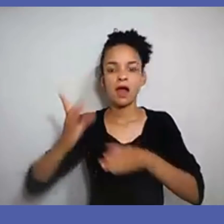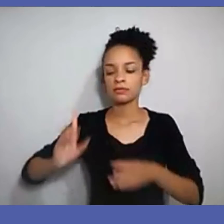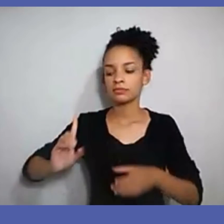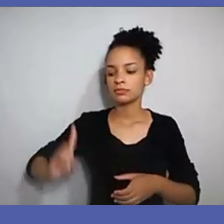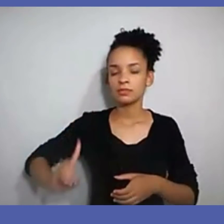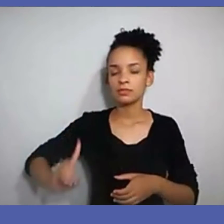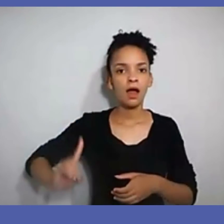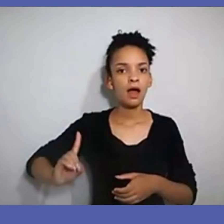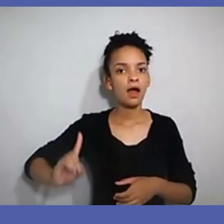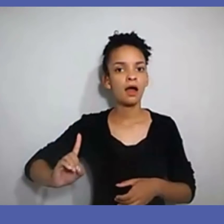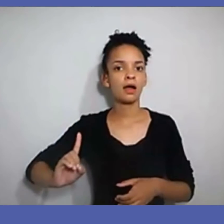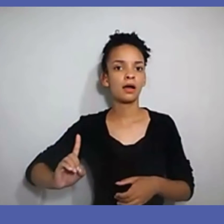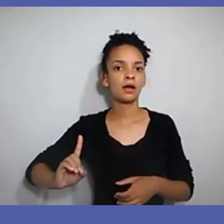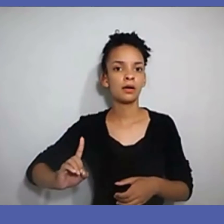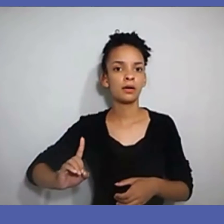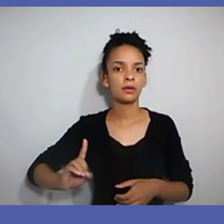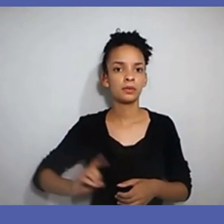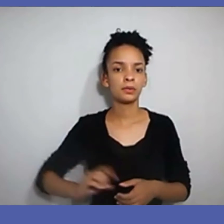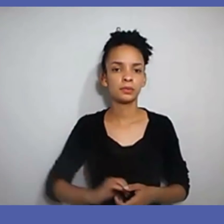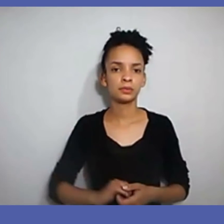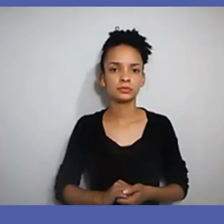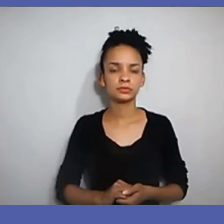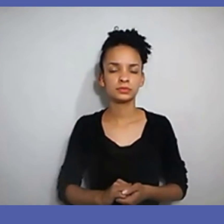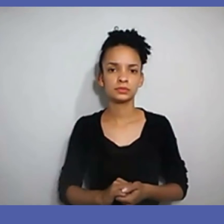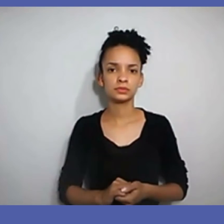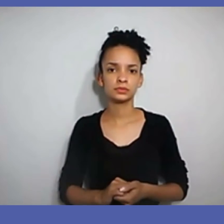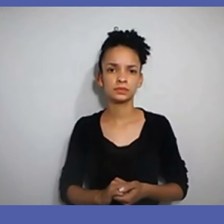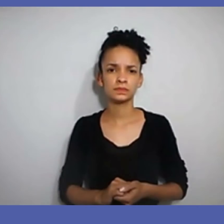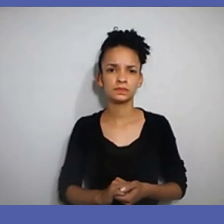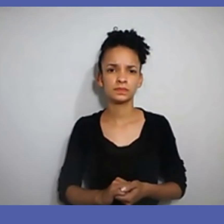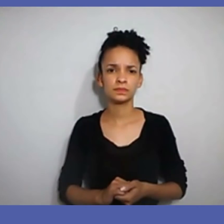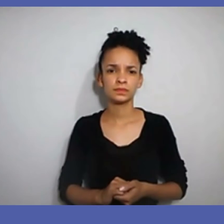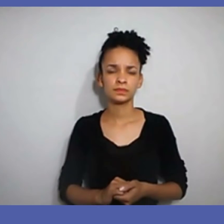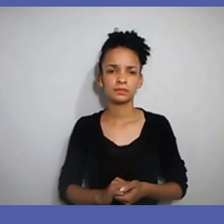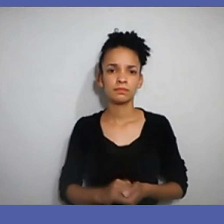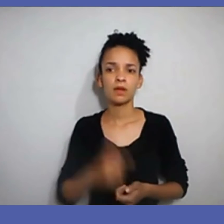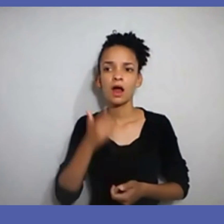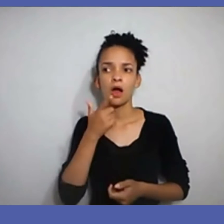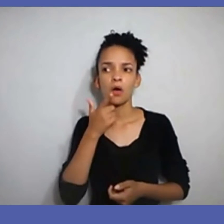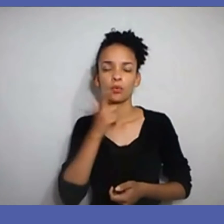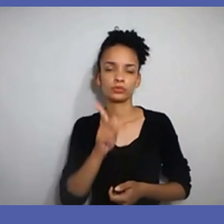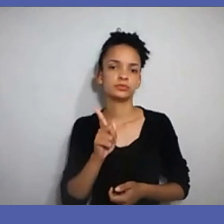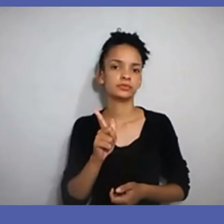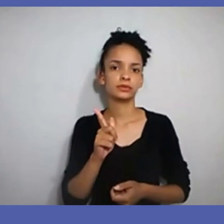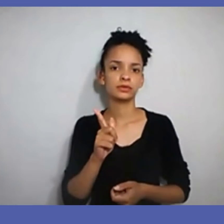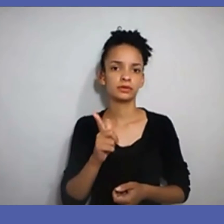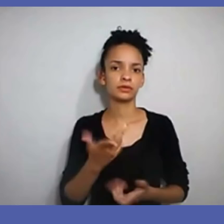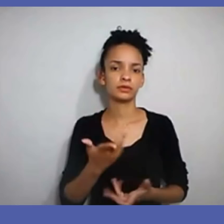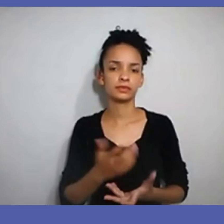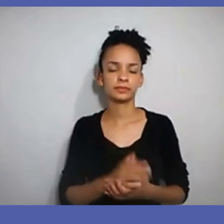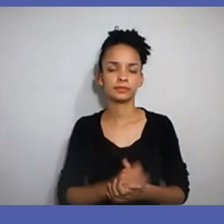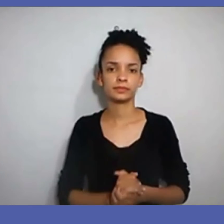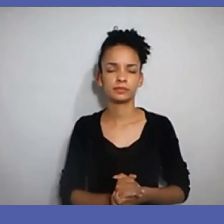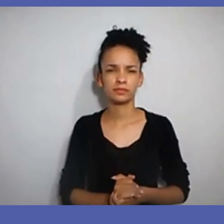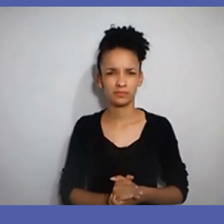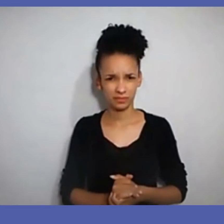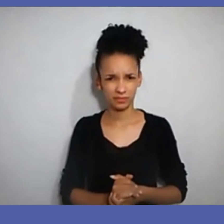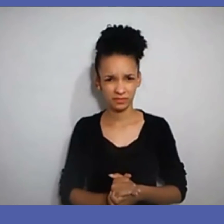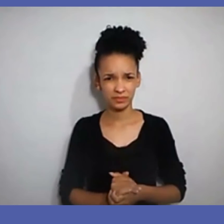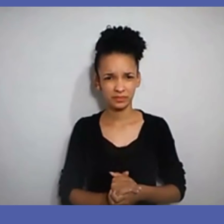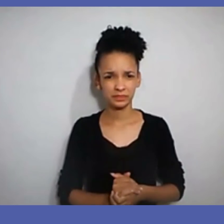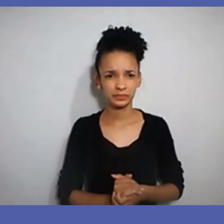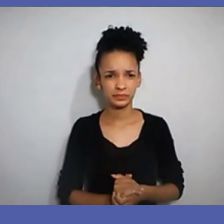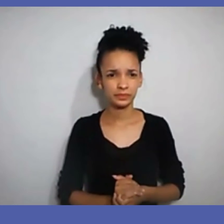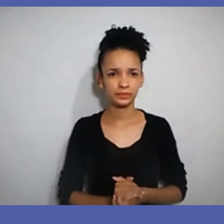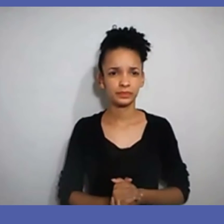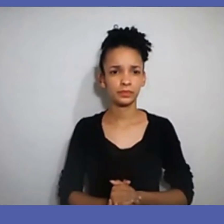podem ajudar o homem. Na verdade, o homem acaba se enredando, né, cada vez mais debaixo do domínio de Satanás, né,